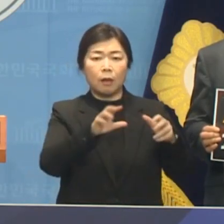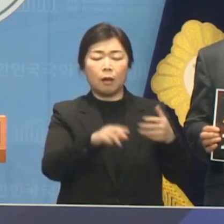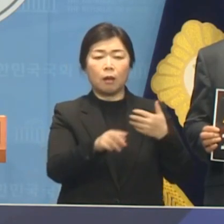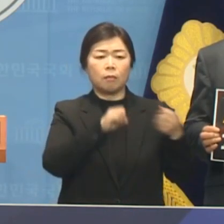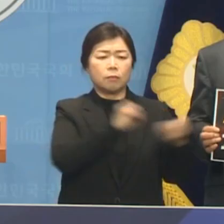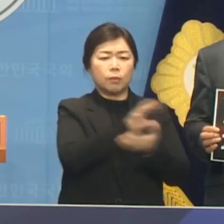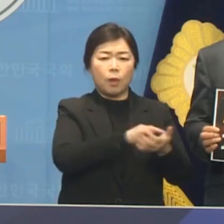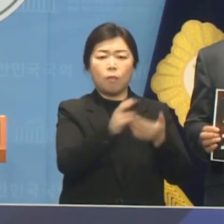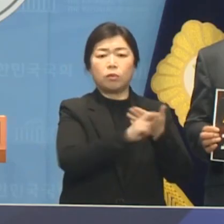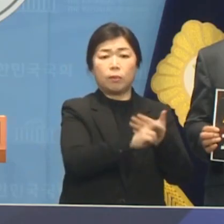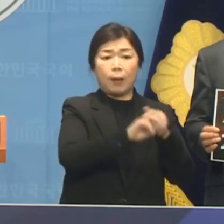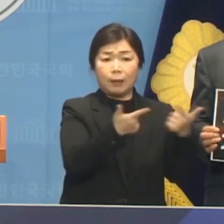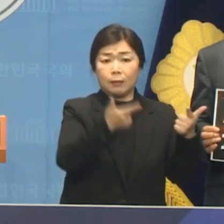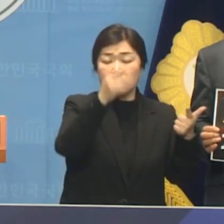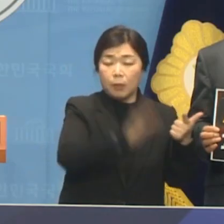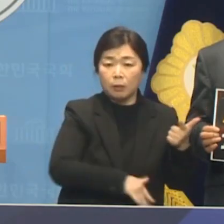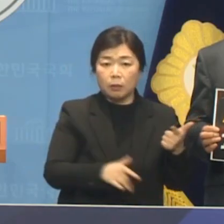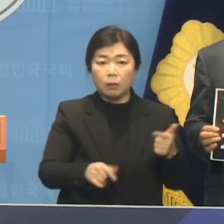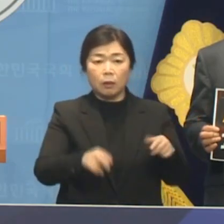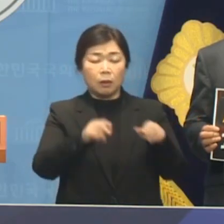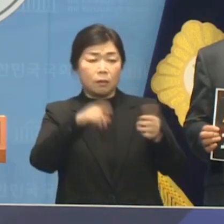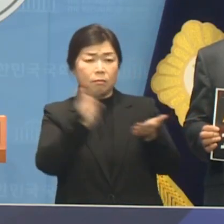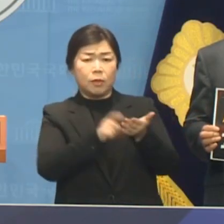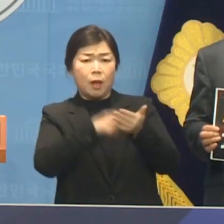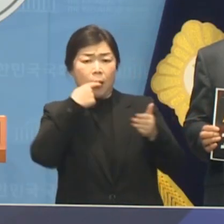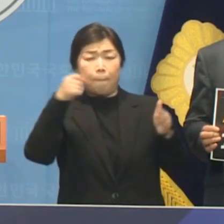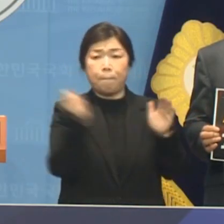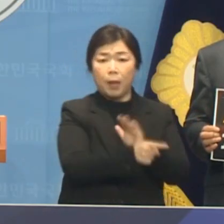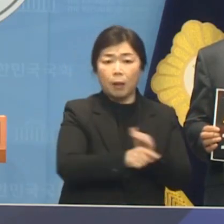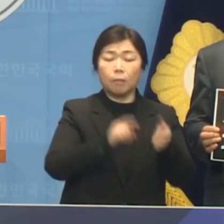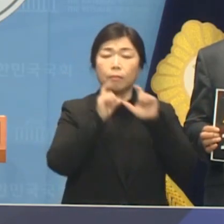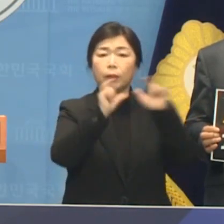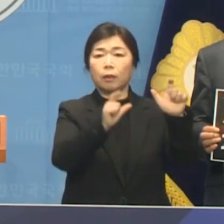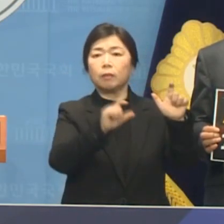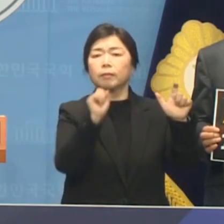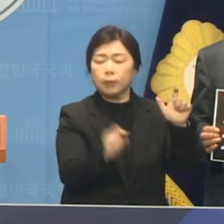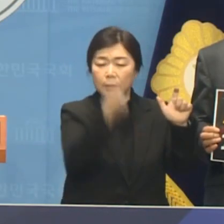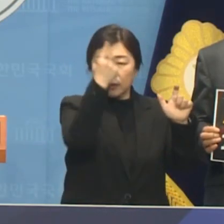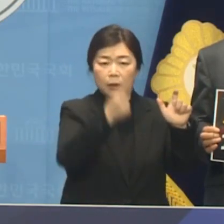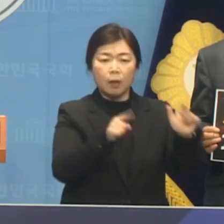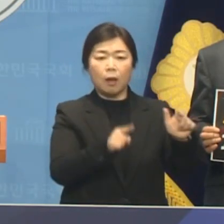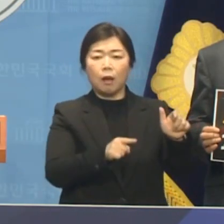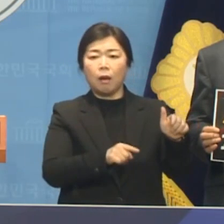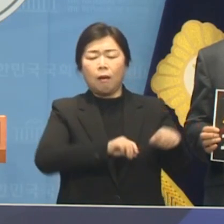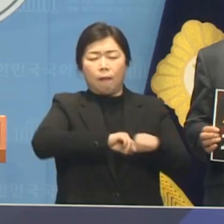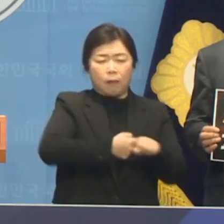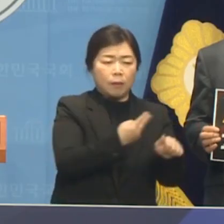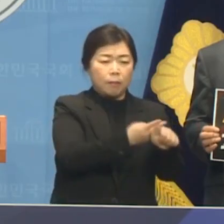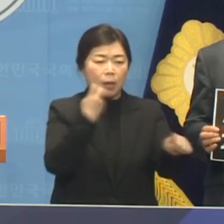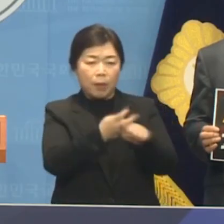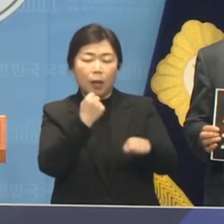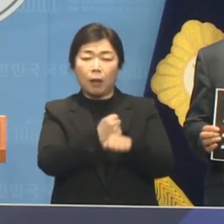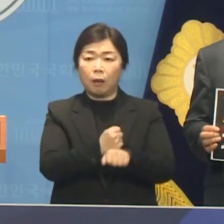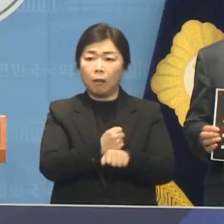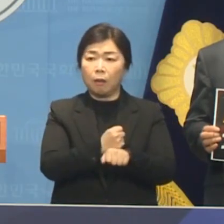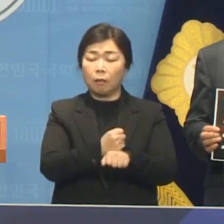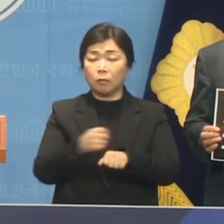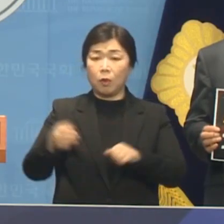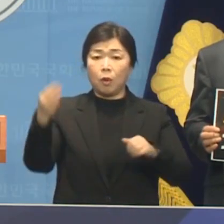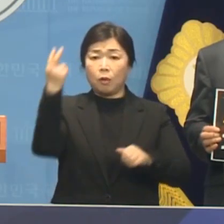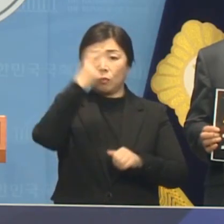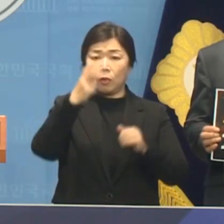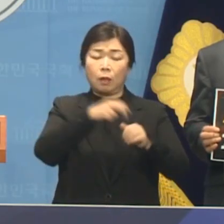불구하고 계엄령을 내렸다는 이유로 내란 수계로 몰아 억지 탄핵을 추진하여 수사권도 없는